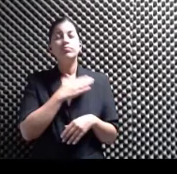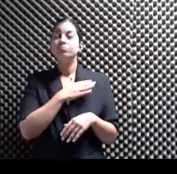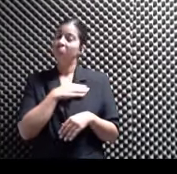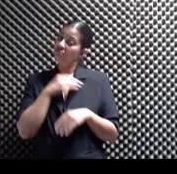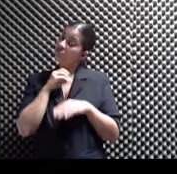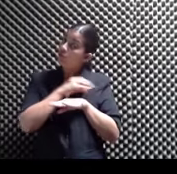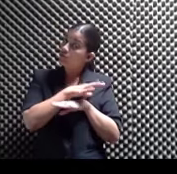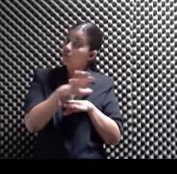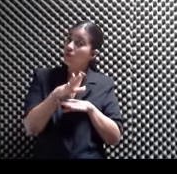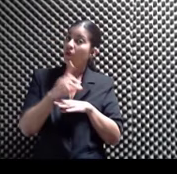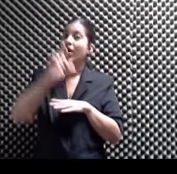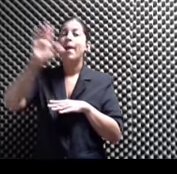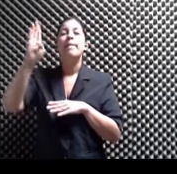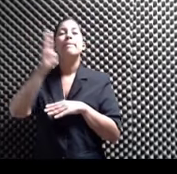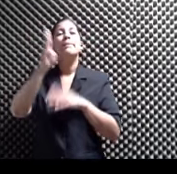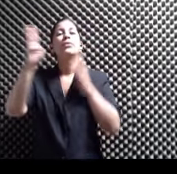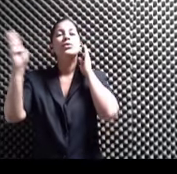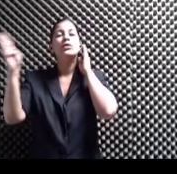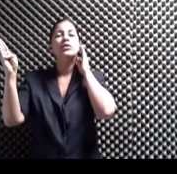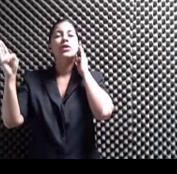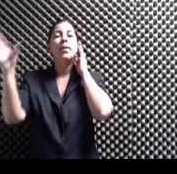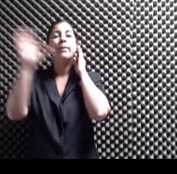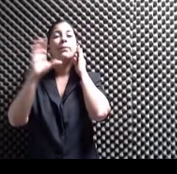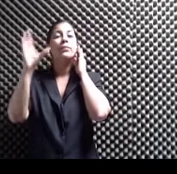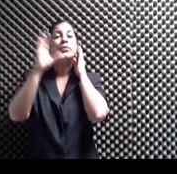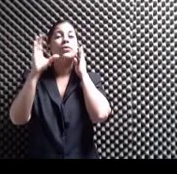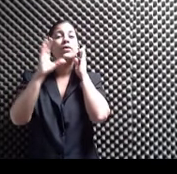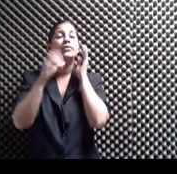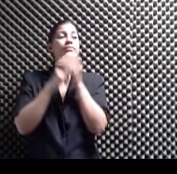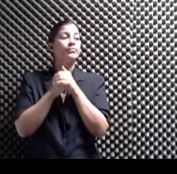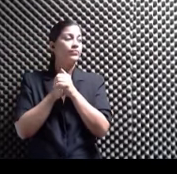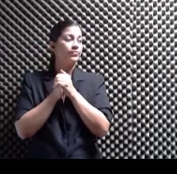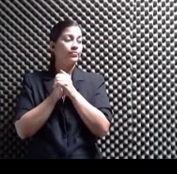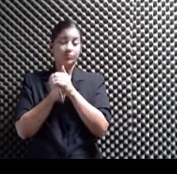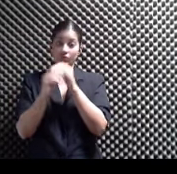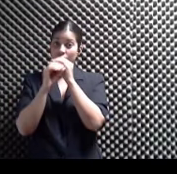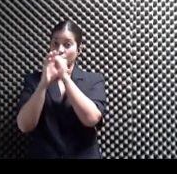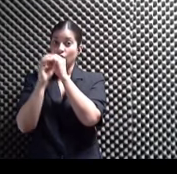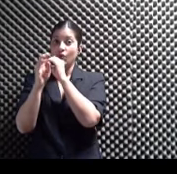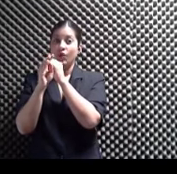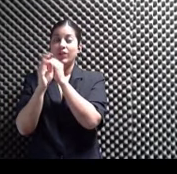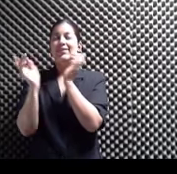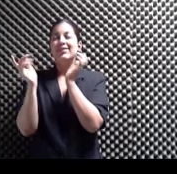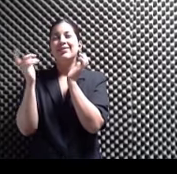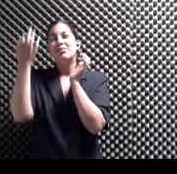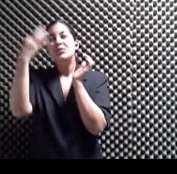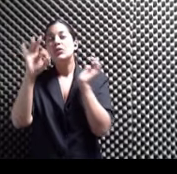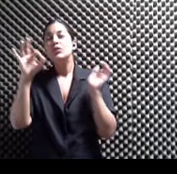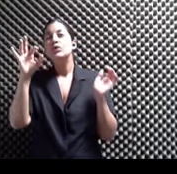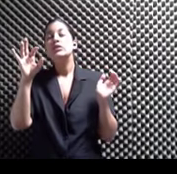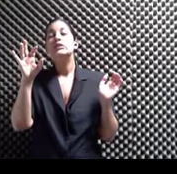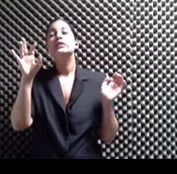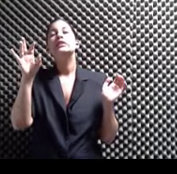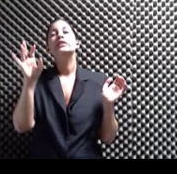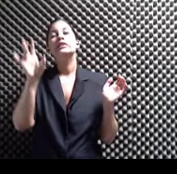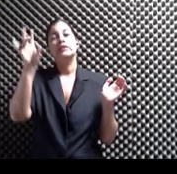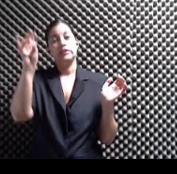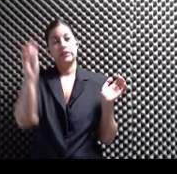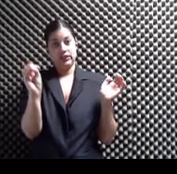cualquier biblioteca que tenga ediciones de Avance y vayan a ver los reportajes de la década del 70. Yo recuerdo una edición